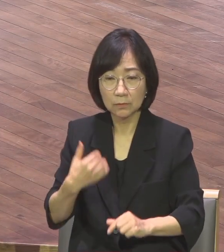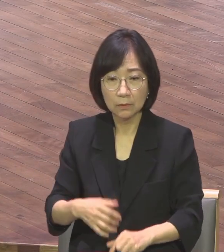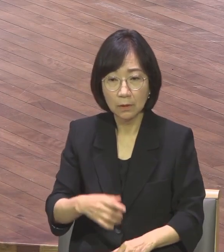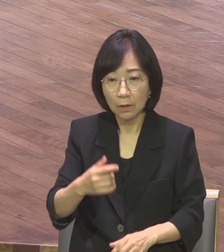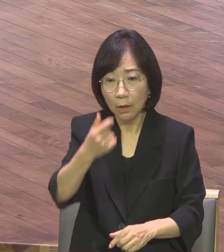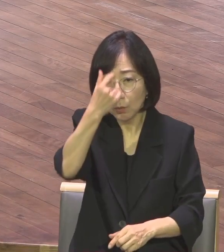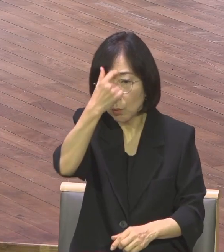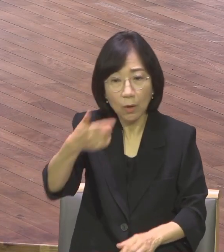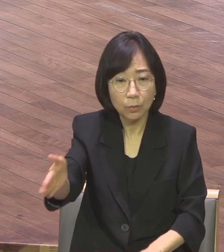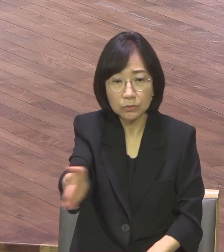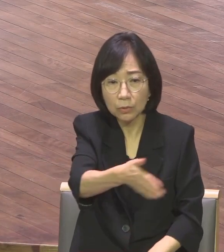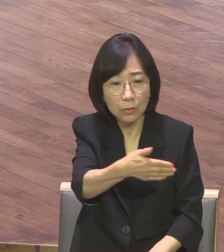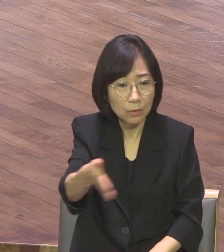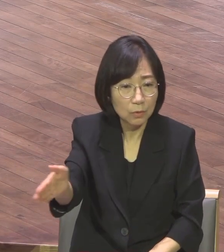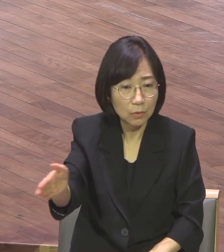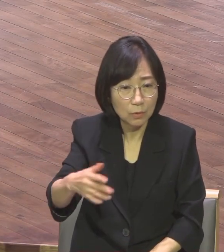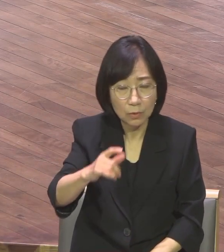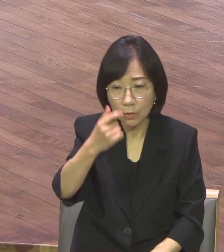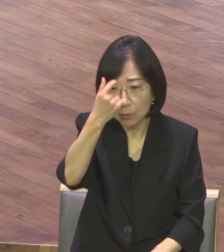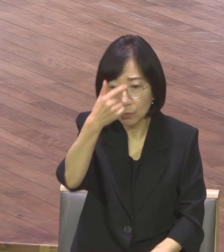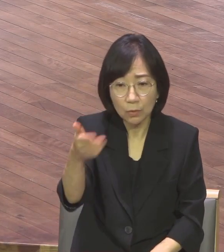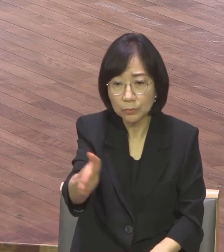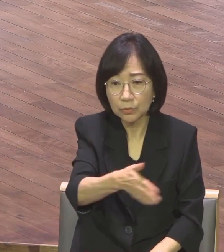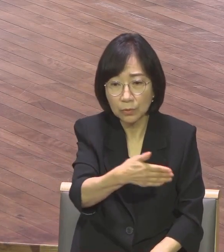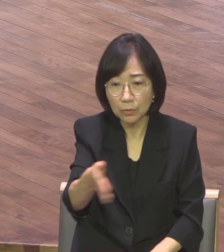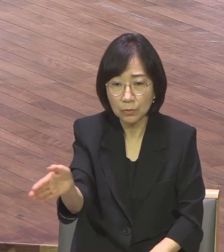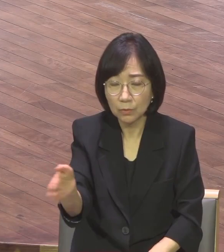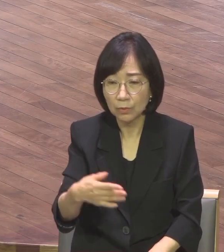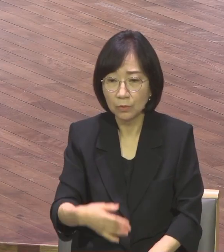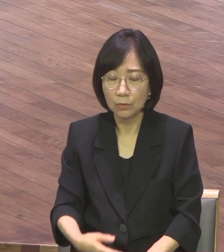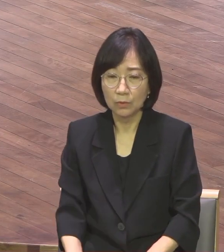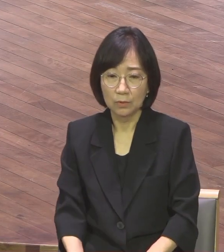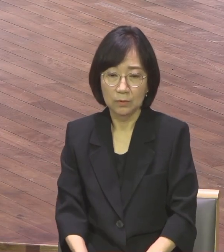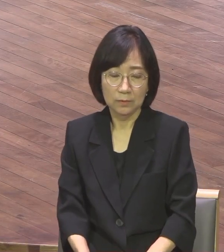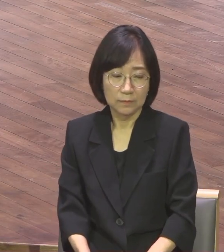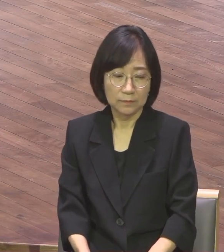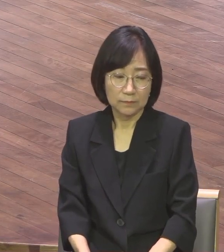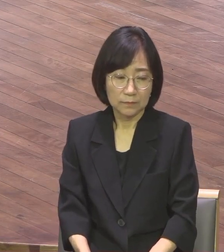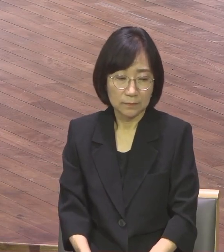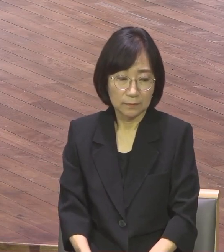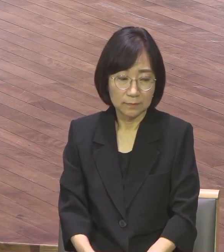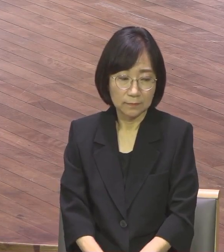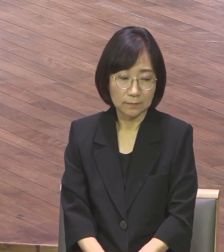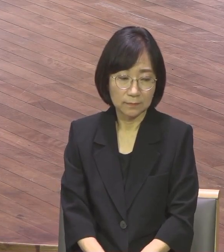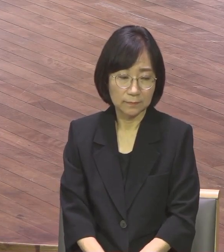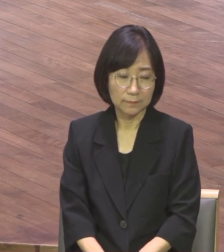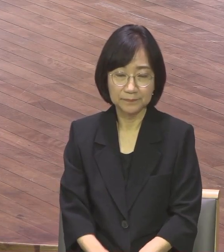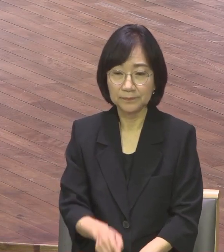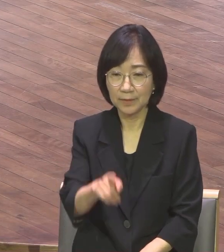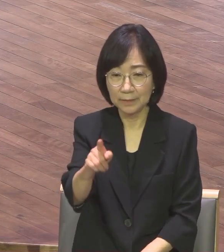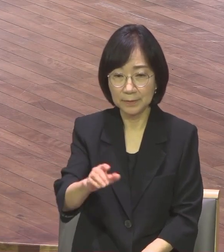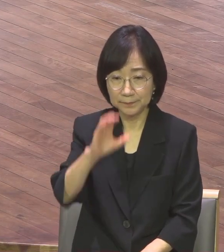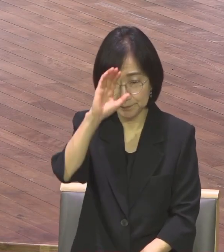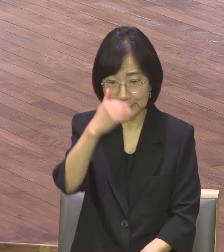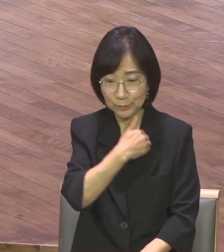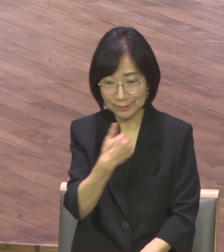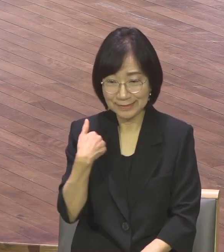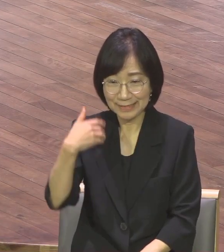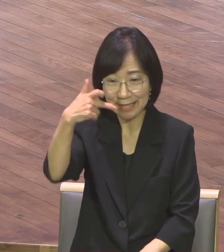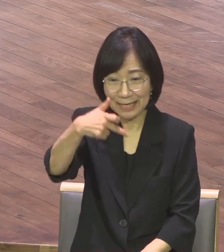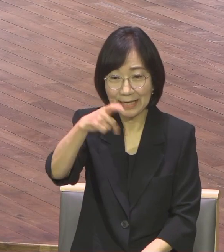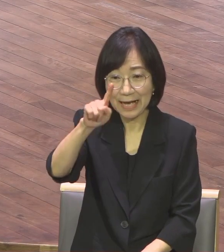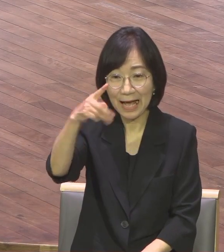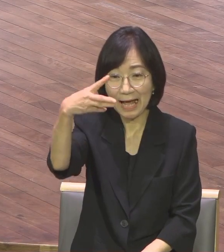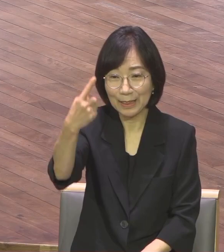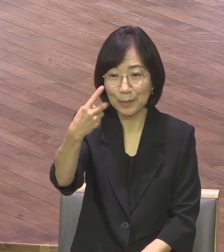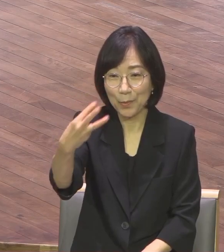천주교가 무슨 말이에요? 가톨릭입니다. 가톨릭이 뭔 뜻이냐? 보편적이라는 뜻이에요. 그냥 두드려보세요, 핸드폰에. 가톨릭 때리면 보편적. 보편적이 뭐예요?